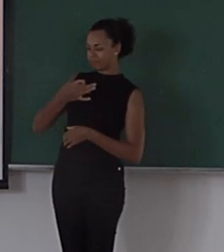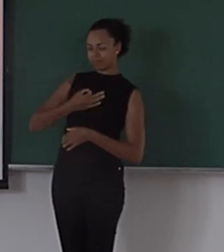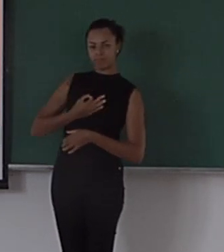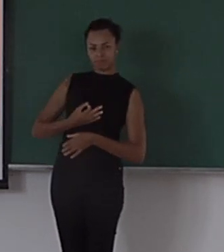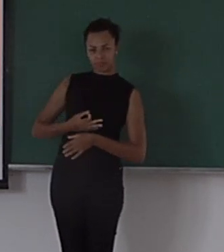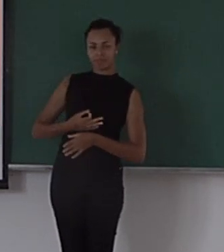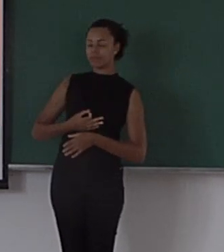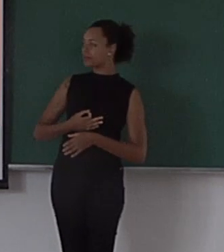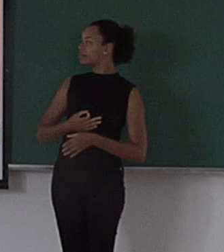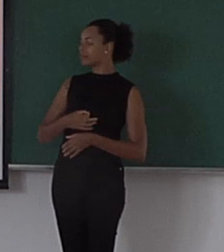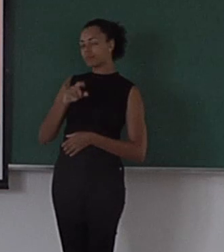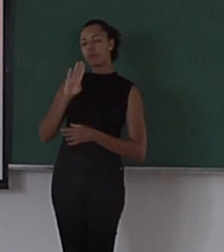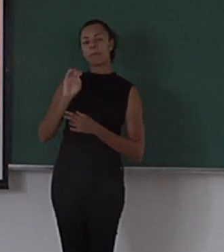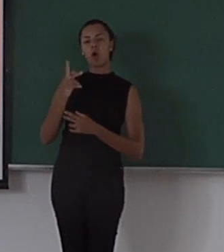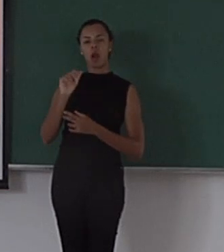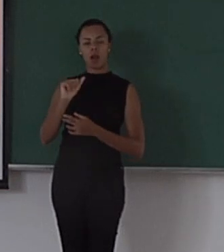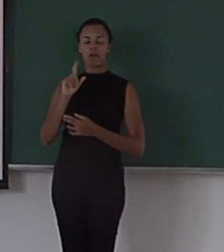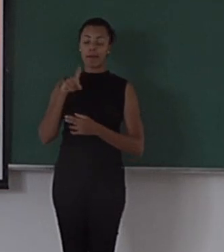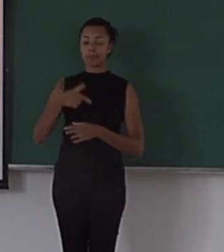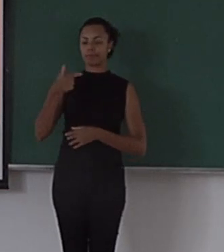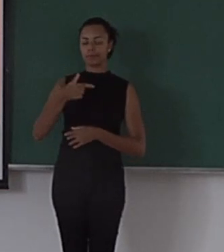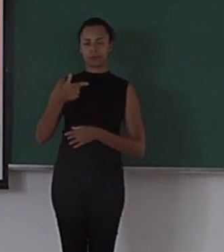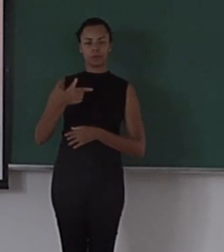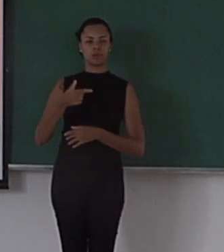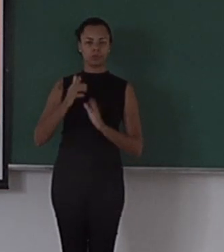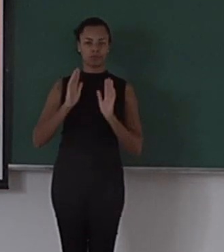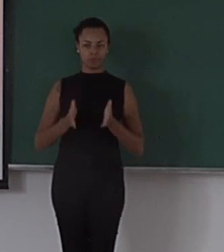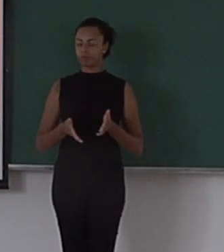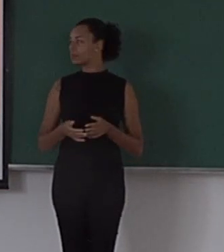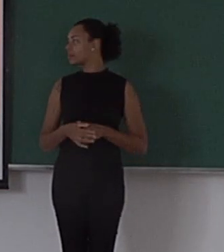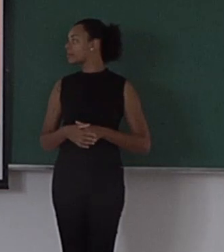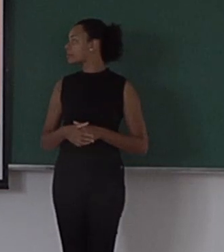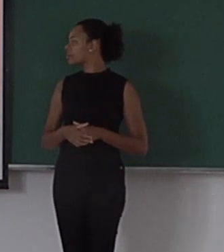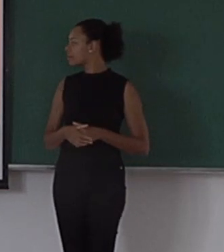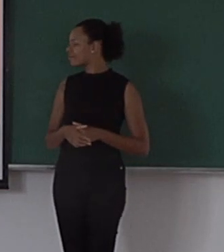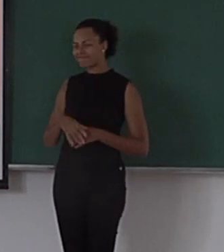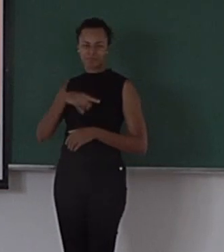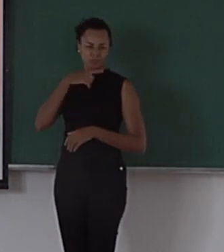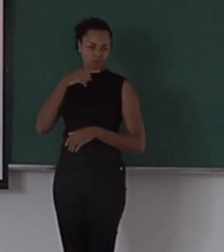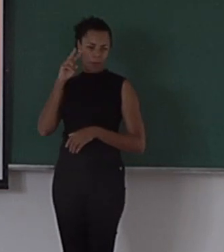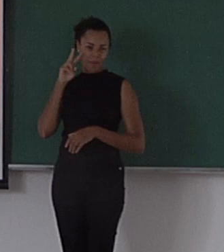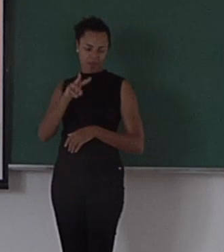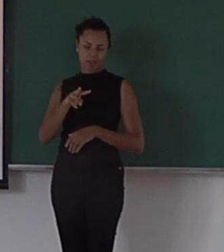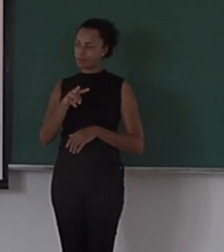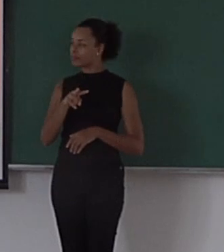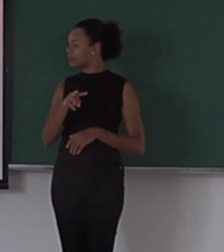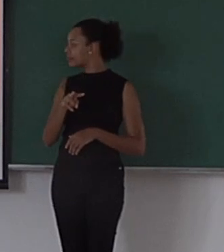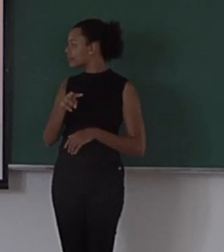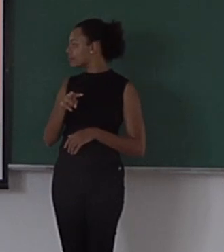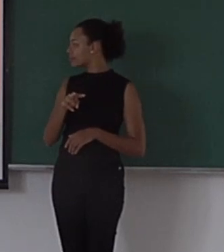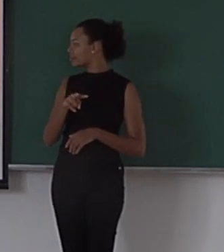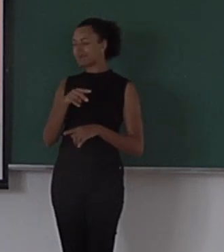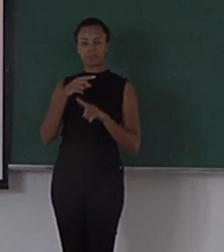ou flictenas, já é uma queimadura de segundo grau superficial. Aqui não dá para a gente visualizar bem, apesar de eu ter